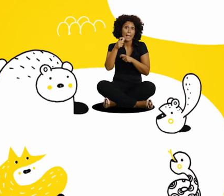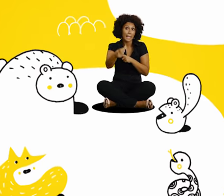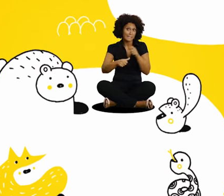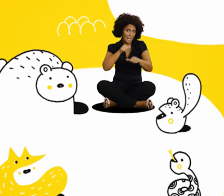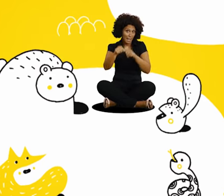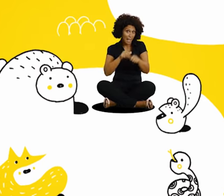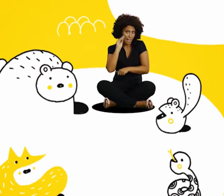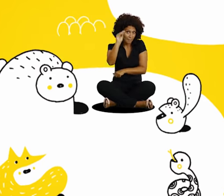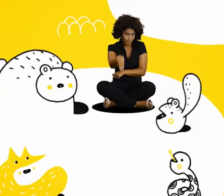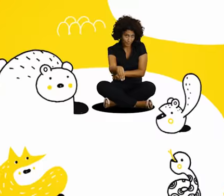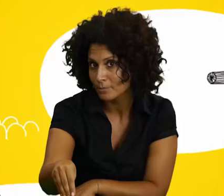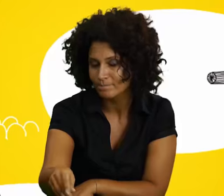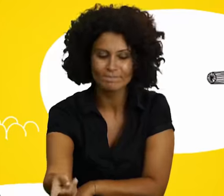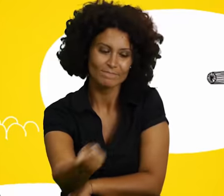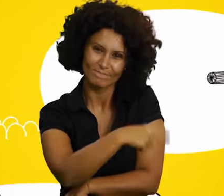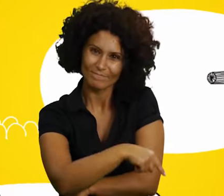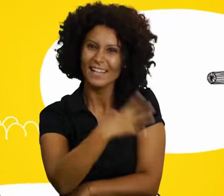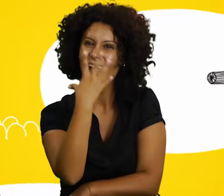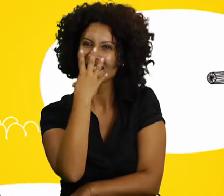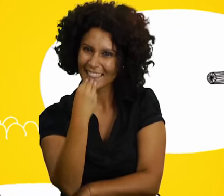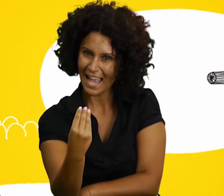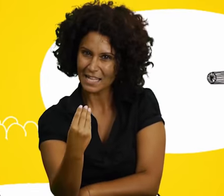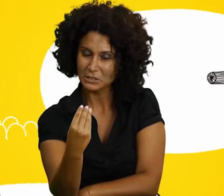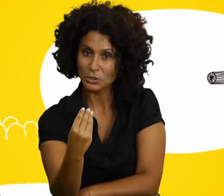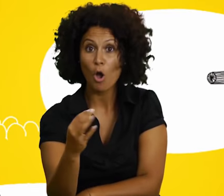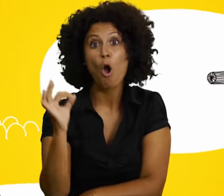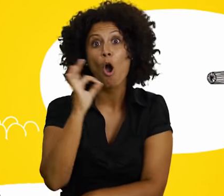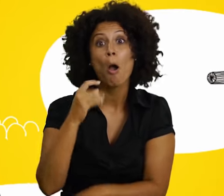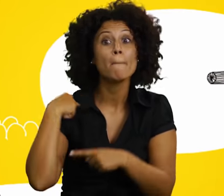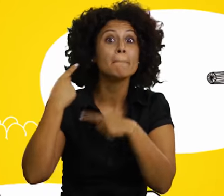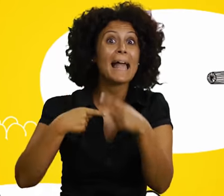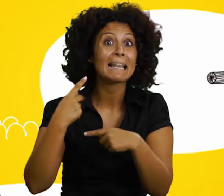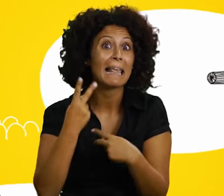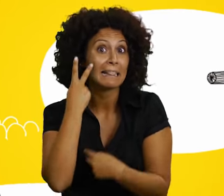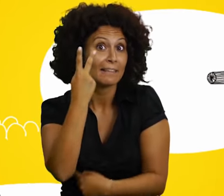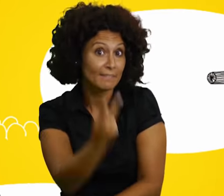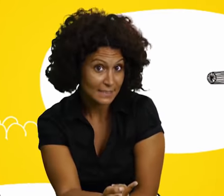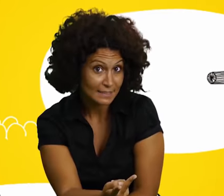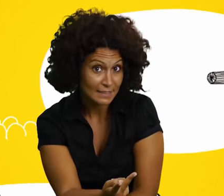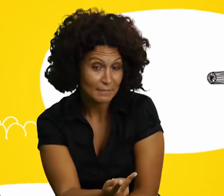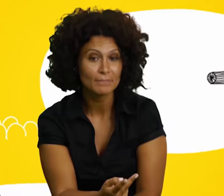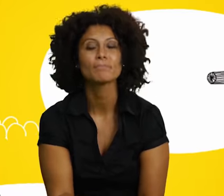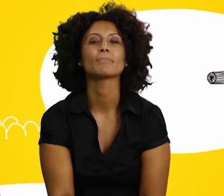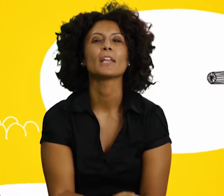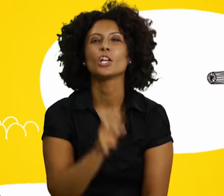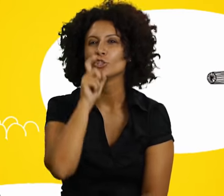emigrare, scambiare paese, disse Serpente. Oppure andrà dai parenti, provò